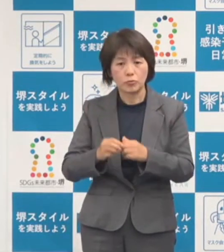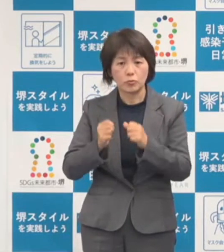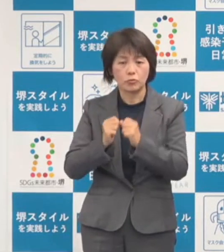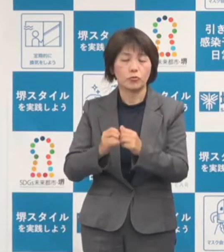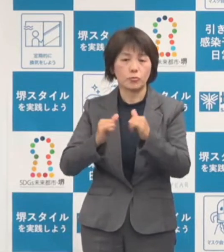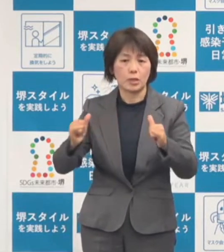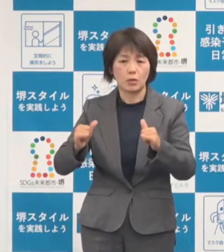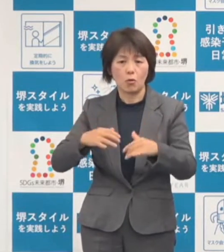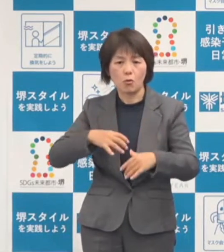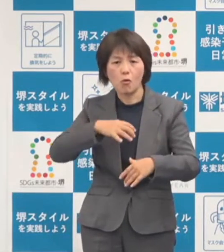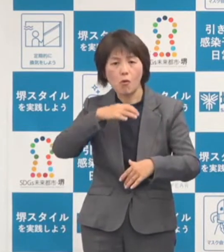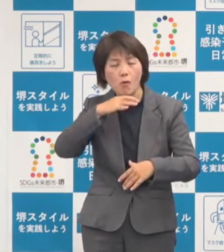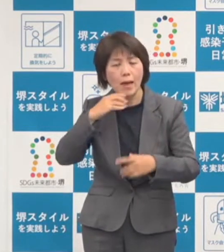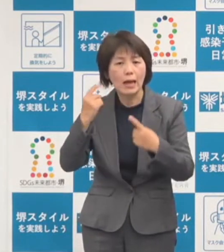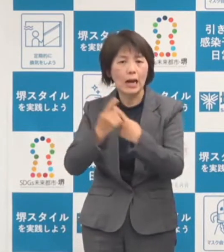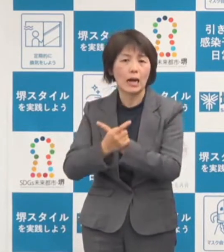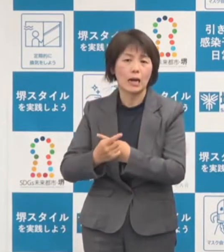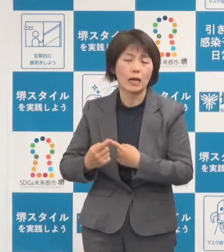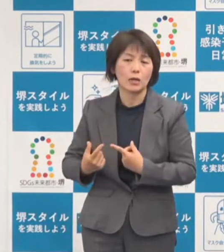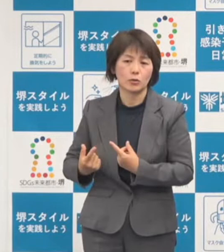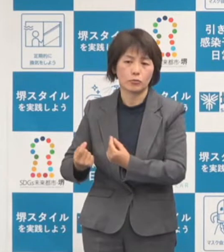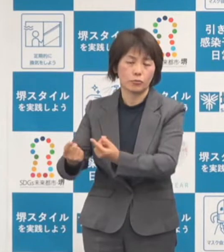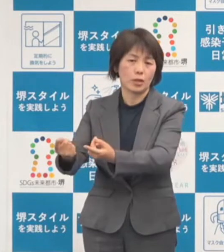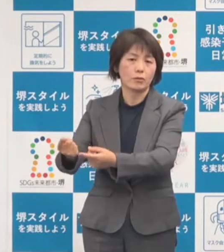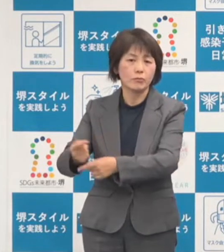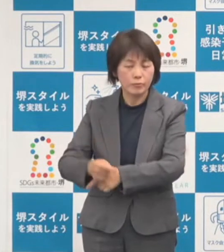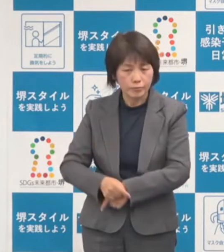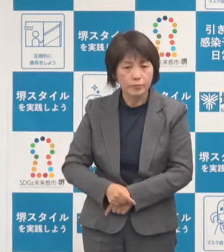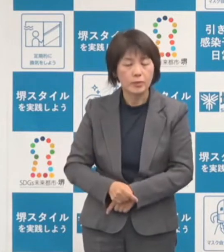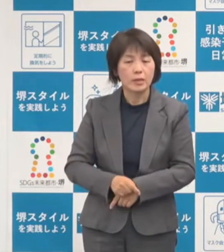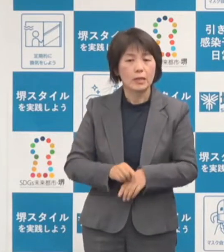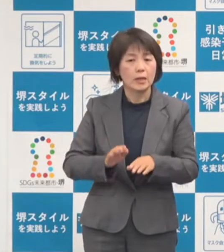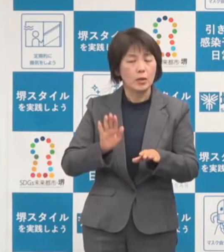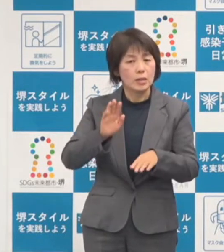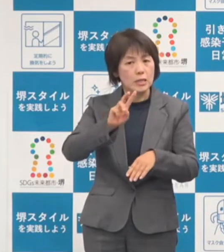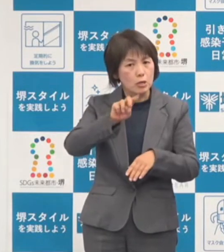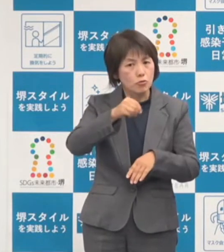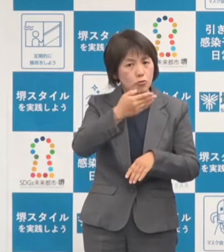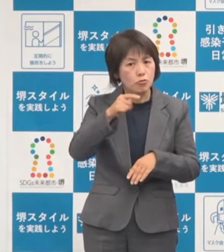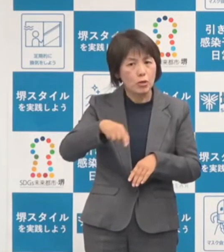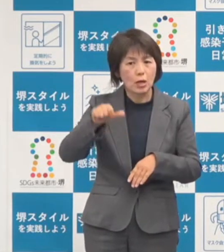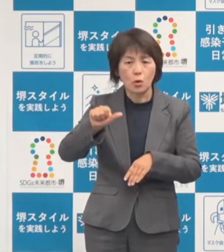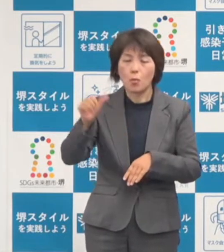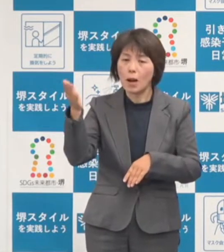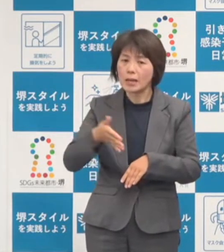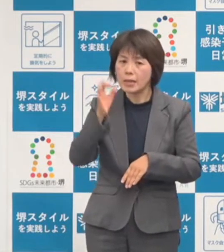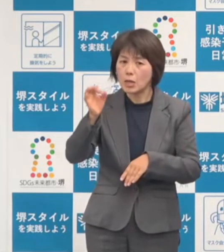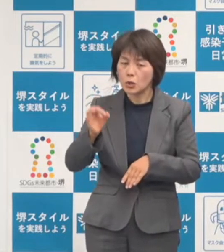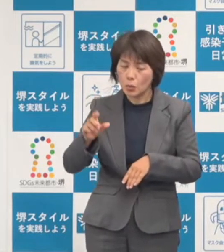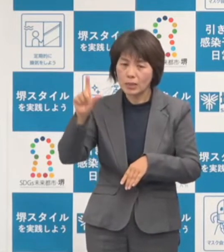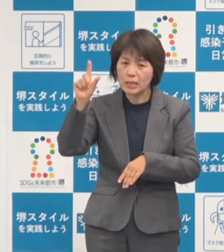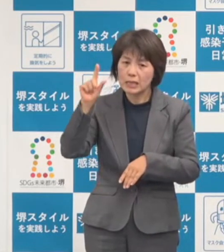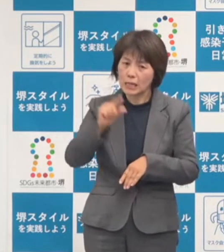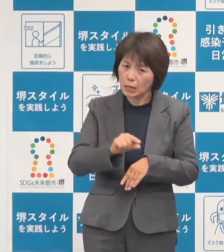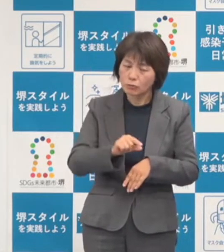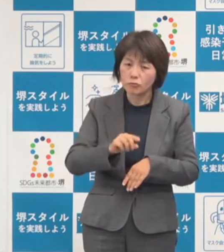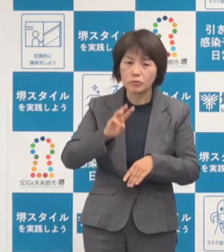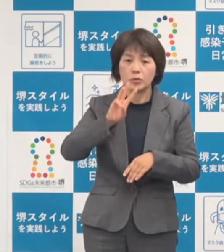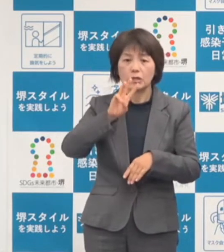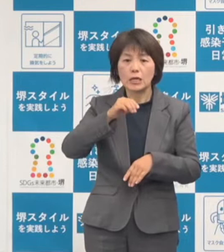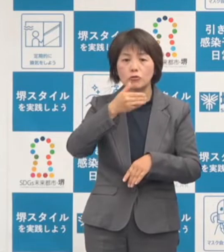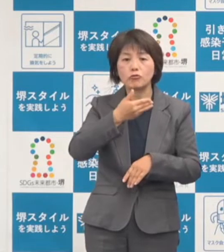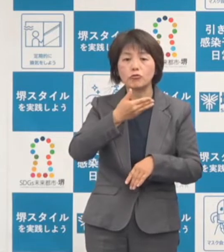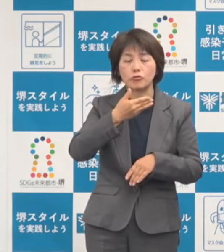が、このままでいくと2025年の推計では 29.5% まで下がる39歳以下の人口割合